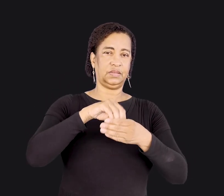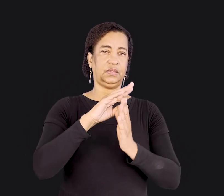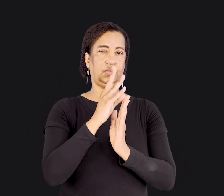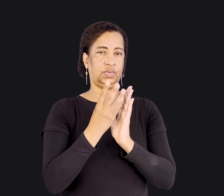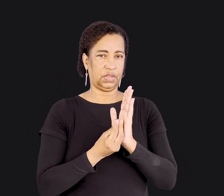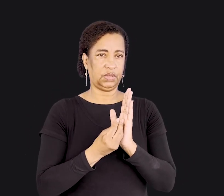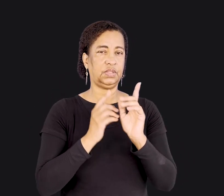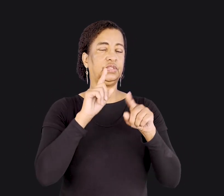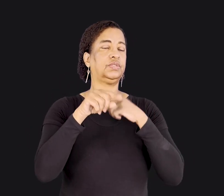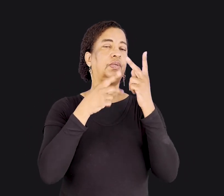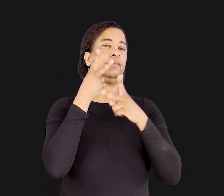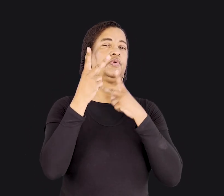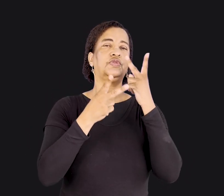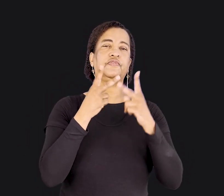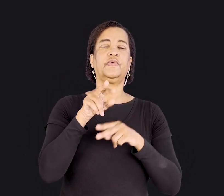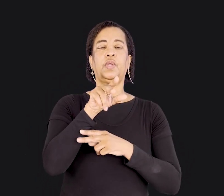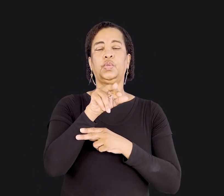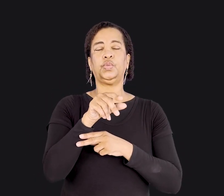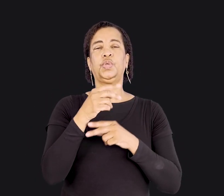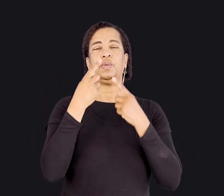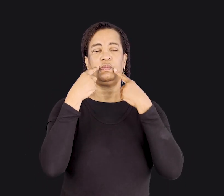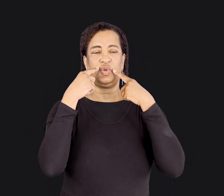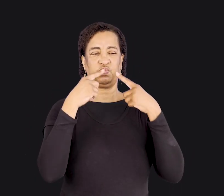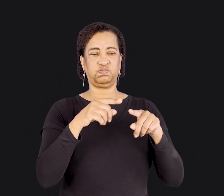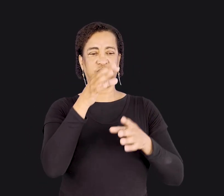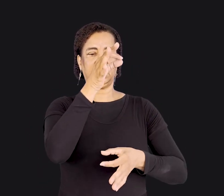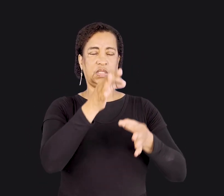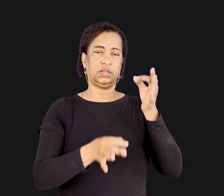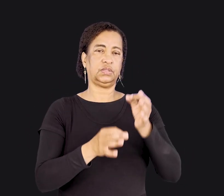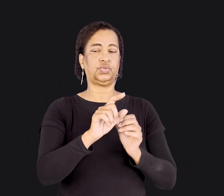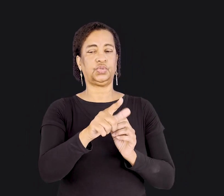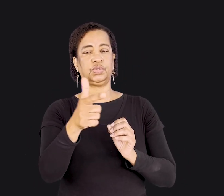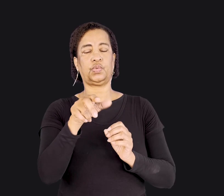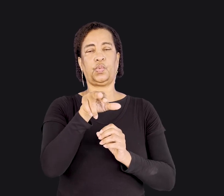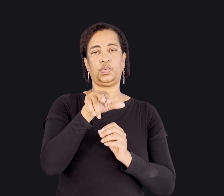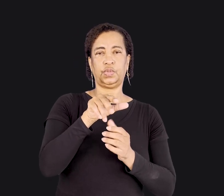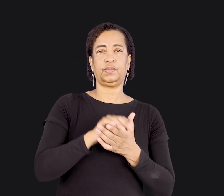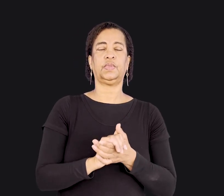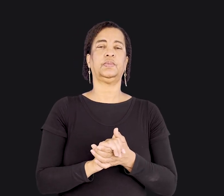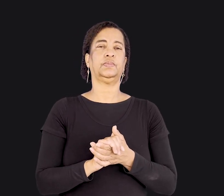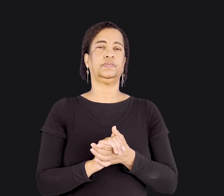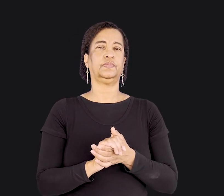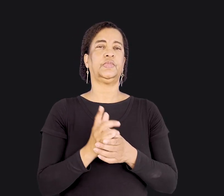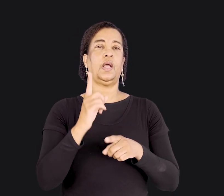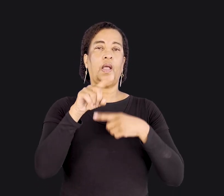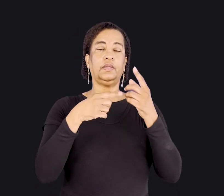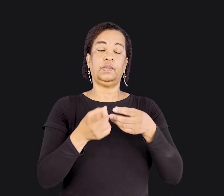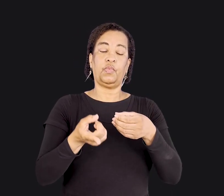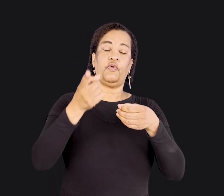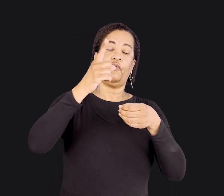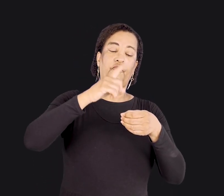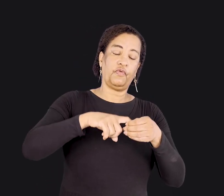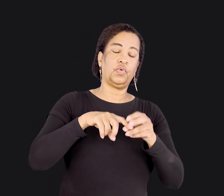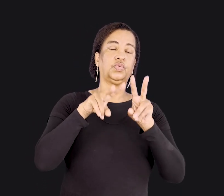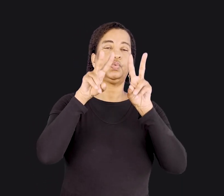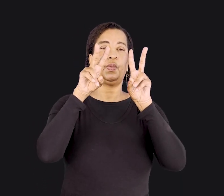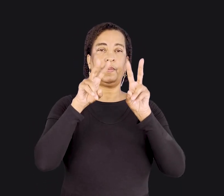da igreja. Depois falou sobre um irmão processar judicialmente outro irmão e aí voltou ao assunto